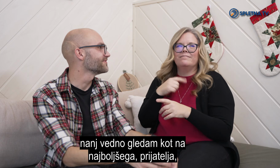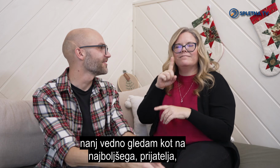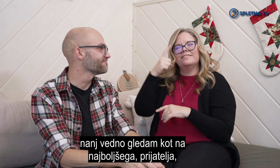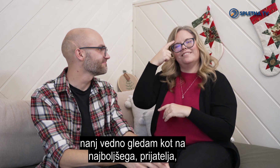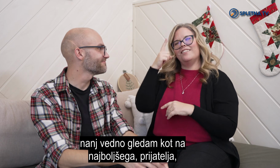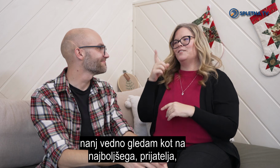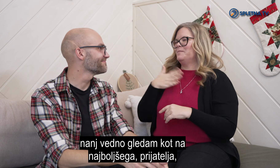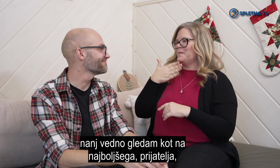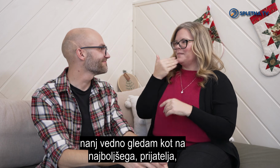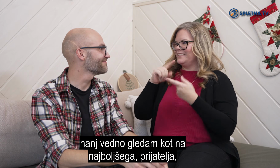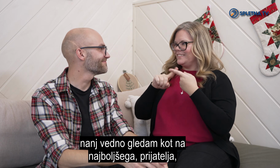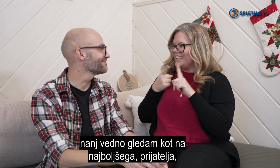odpuščava in pozabiva nesporazume.